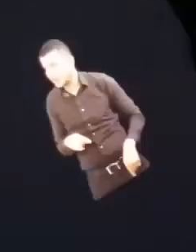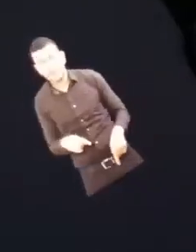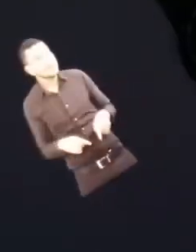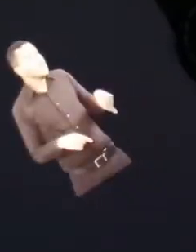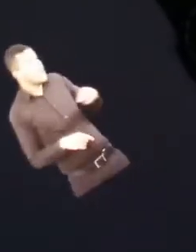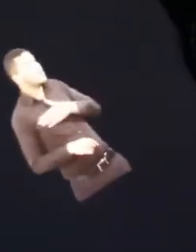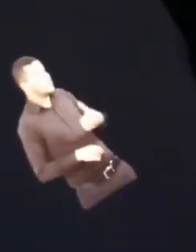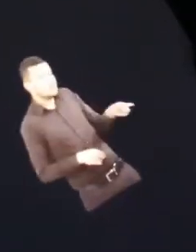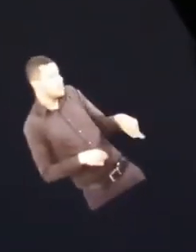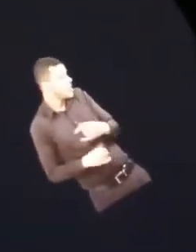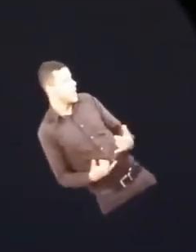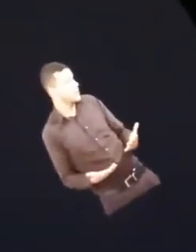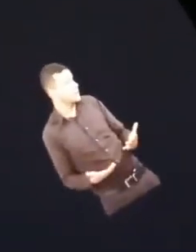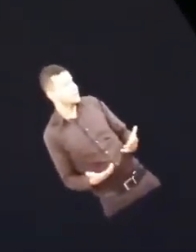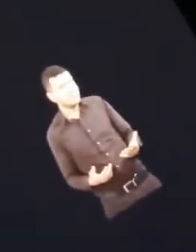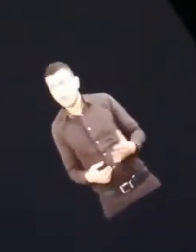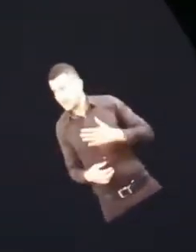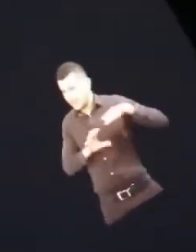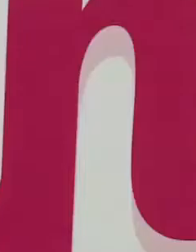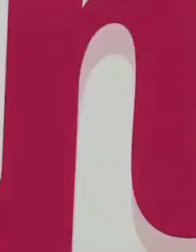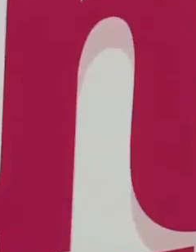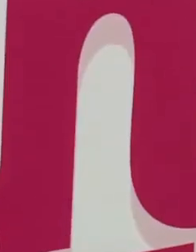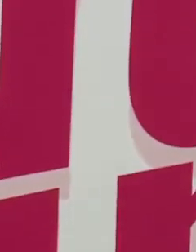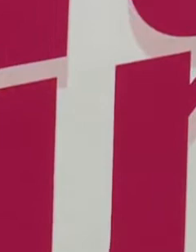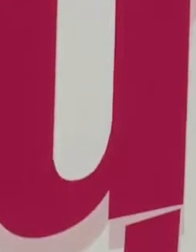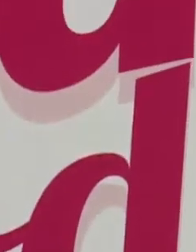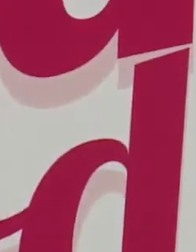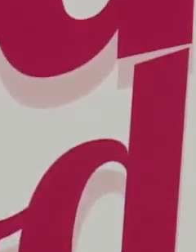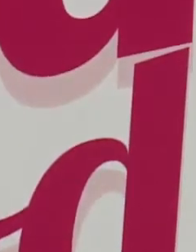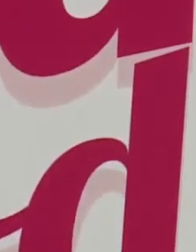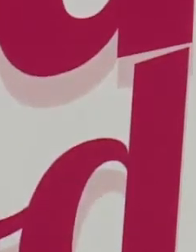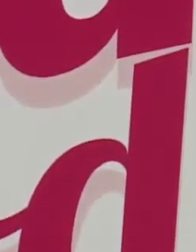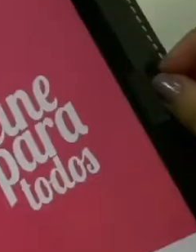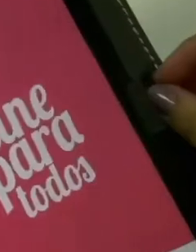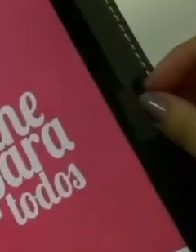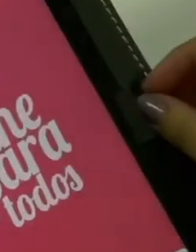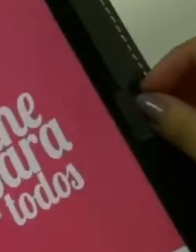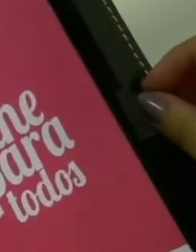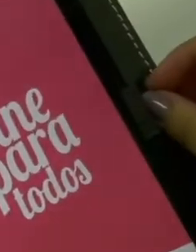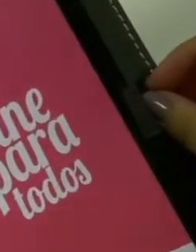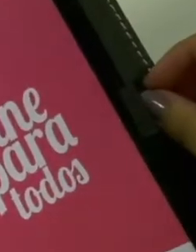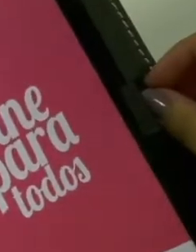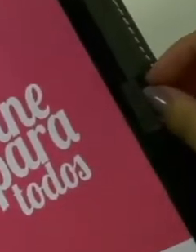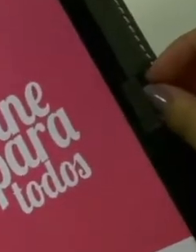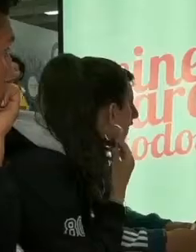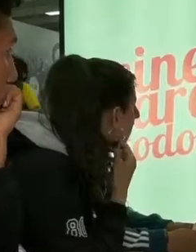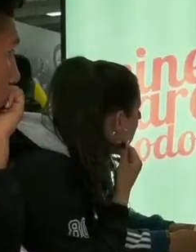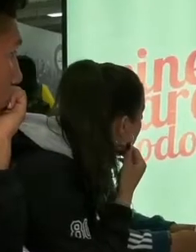en el lenguaje de señas en Colombia. Con la aplicación Cine para Todos, el Ministerio TIC busca apostarle a un futuro